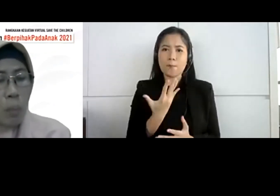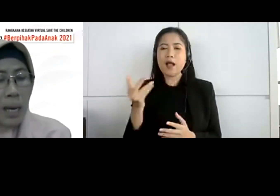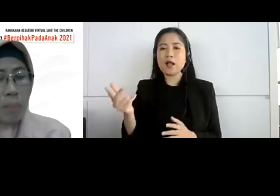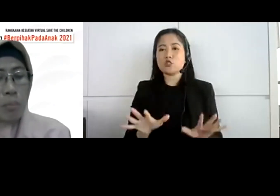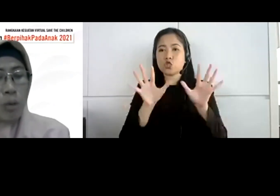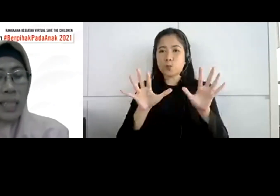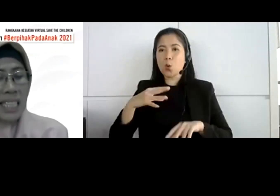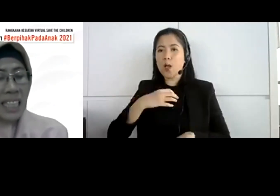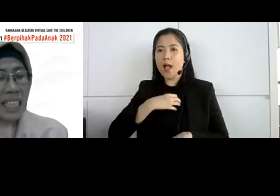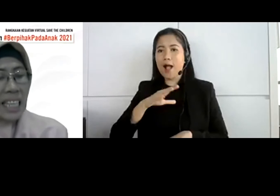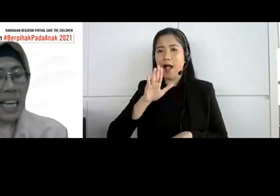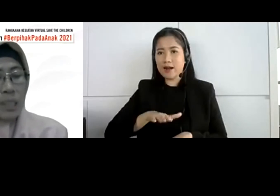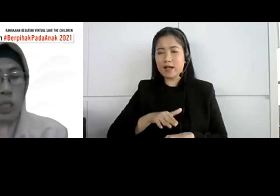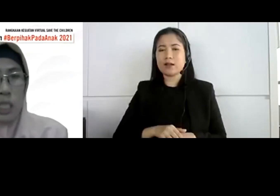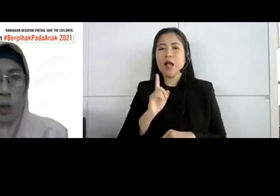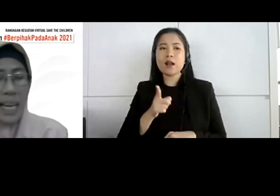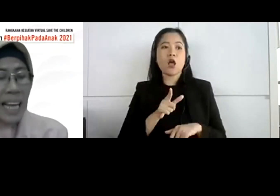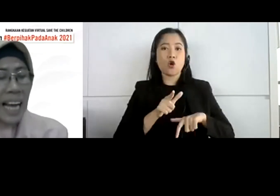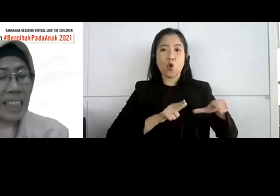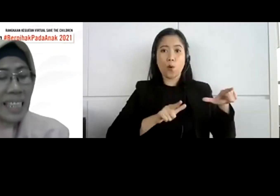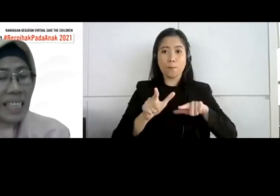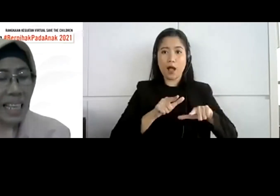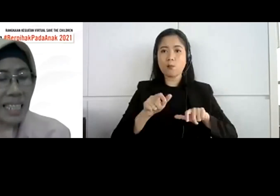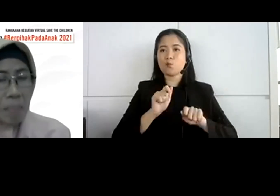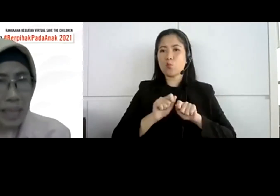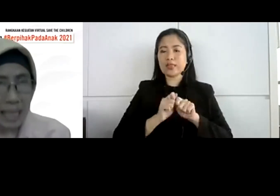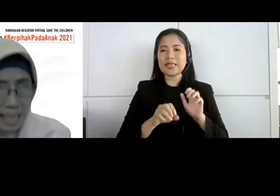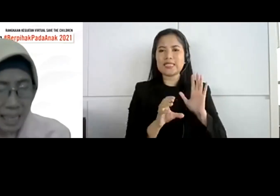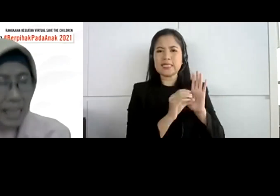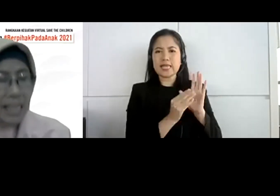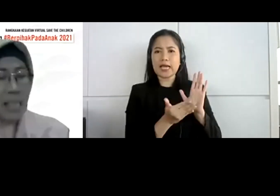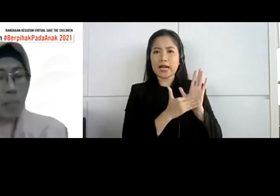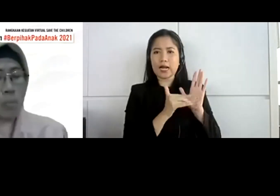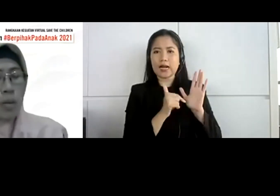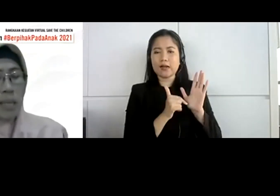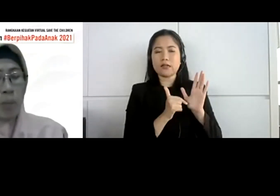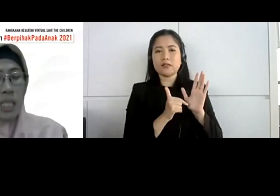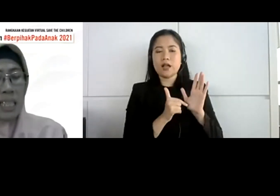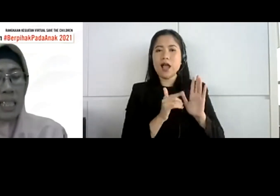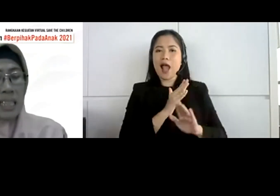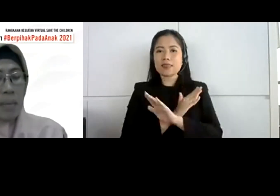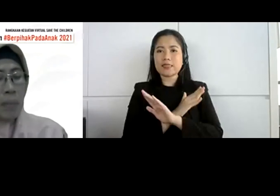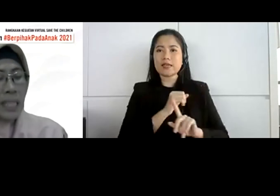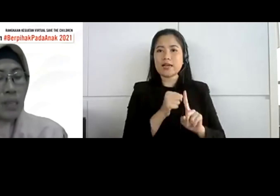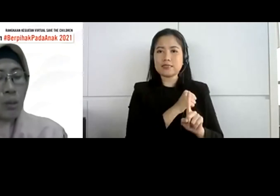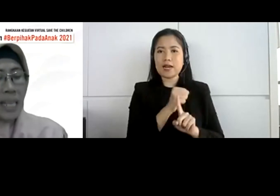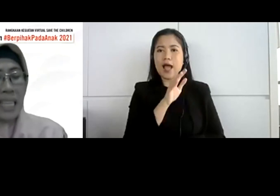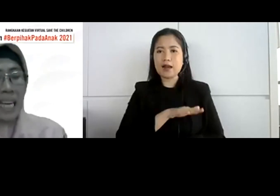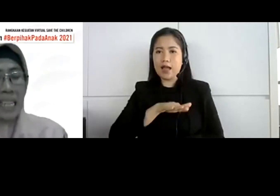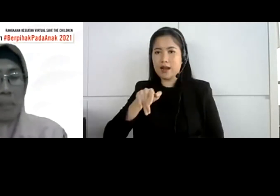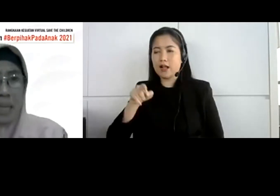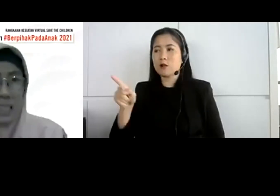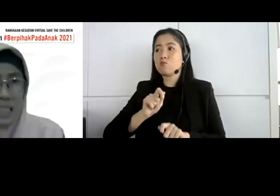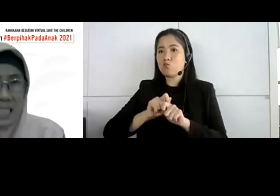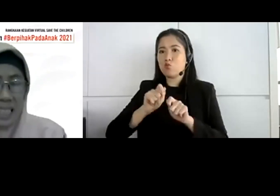mengadakan lomba pembuatan stiker atau slogan anti kekerasan pada anak, membuat poster tentang perlindungan